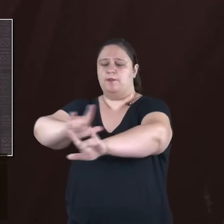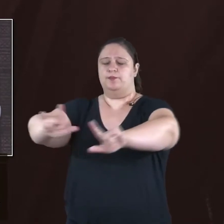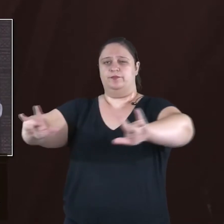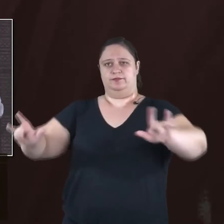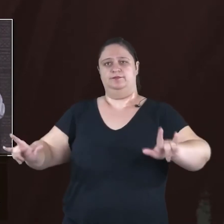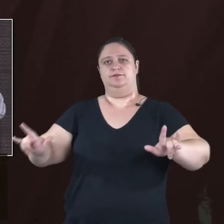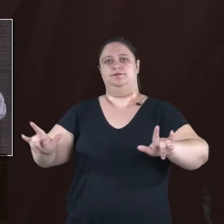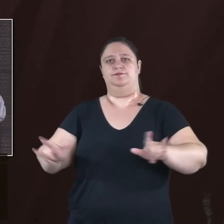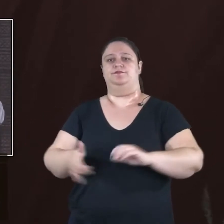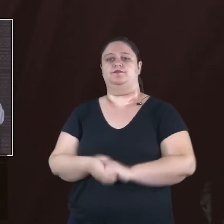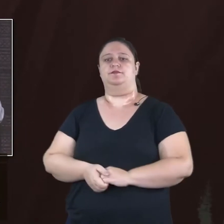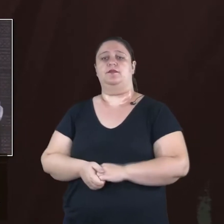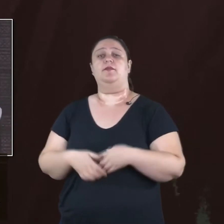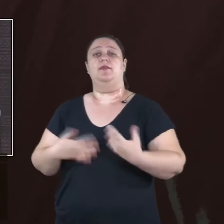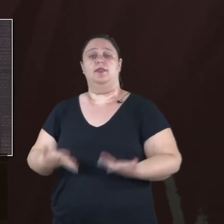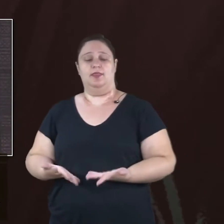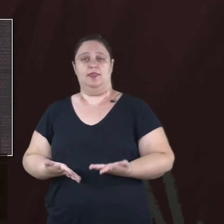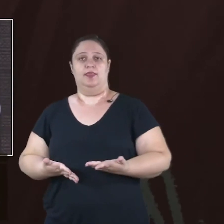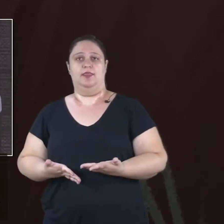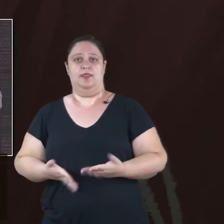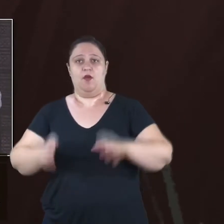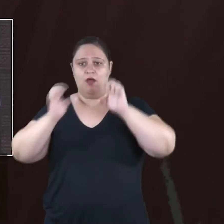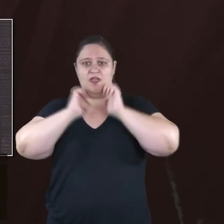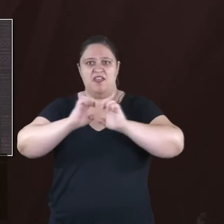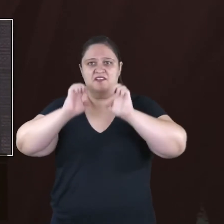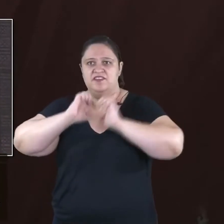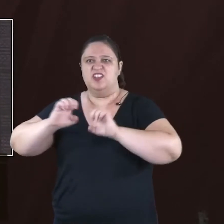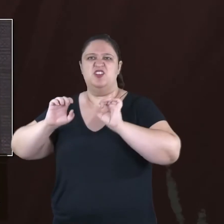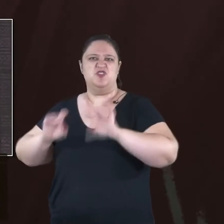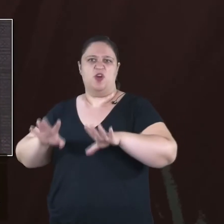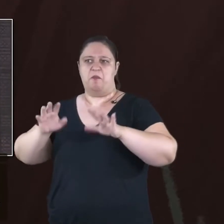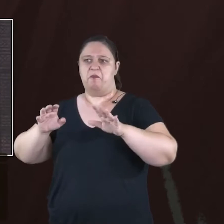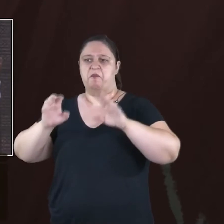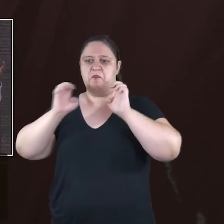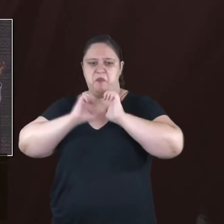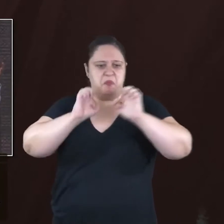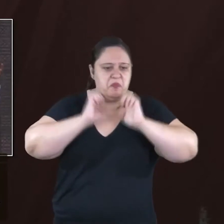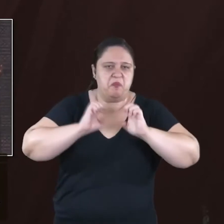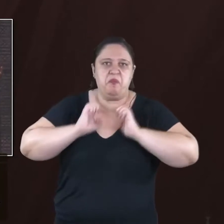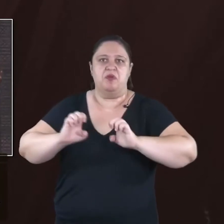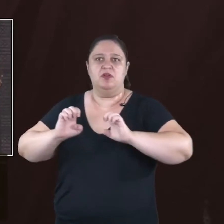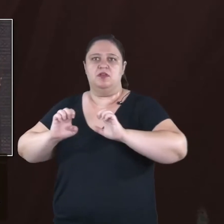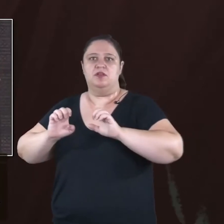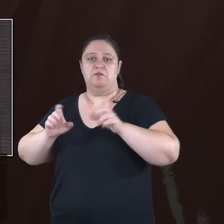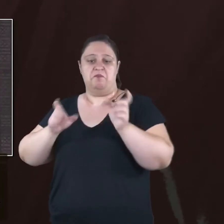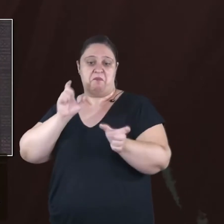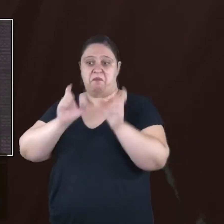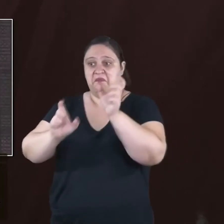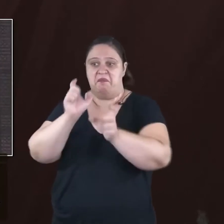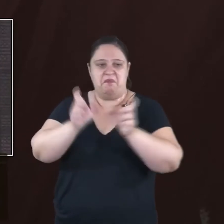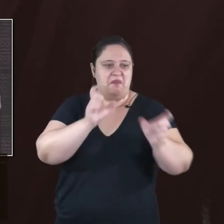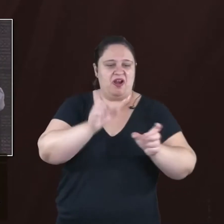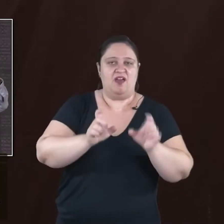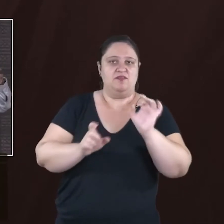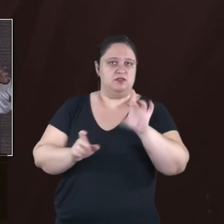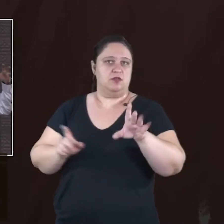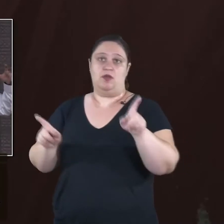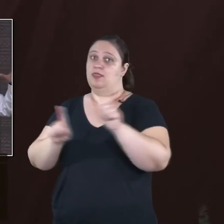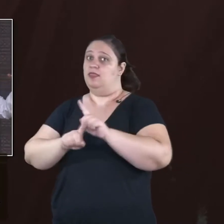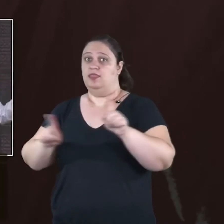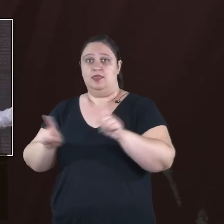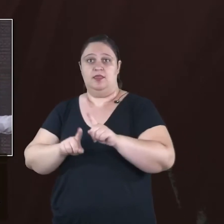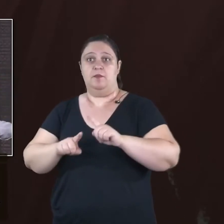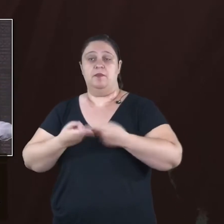irmãos, a palavra do Evangelho não é meramente uma pregação vazia. Ela tem por trás, irmãos,